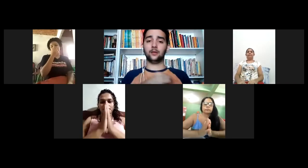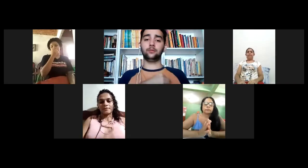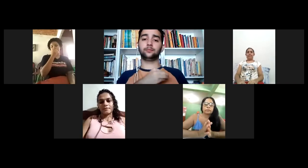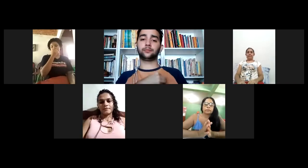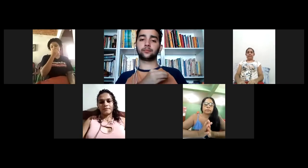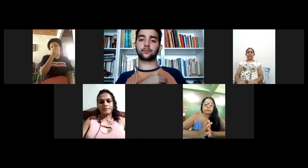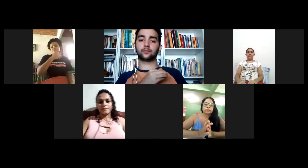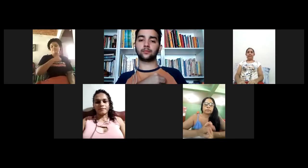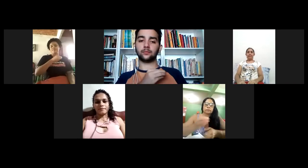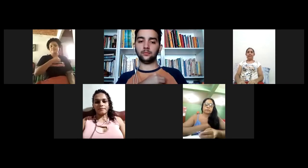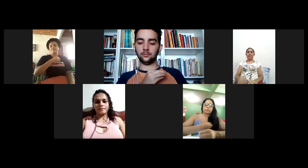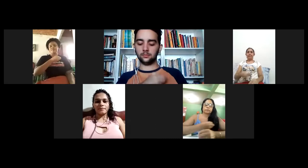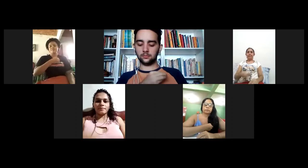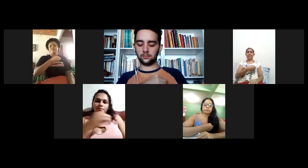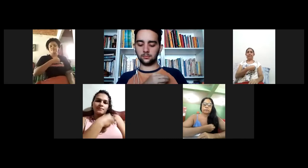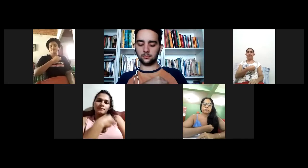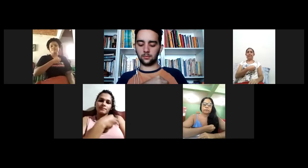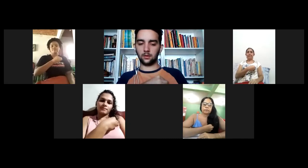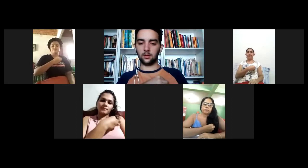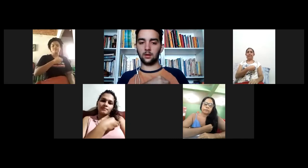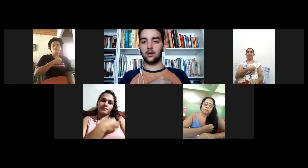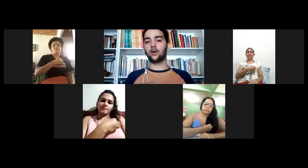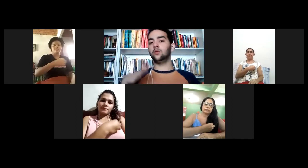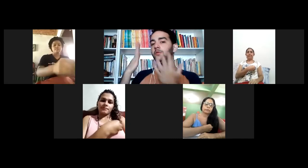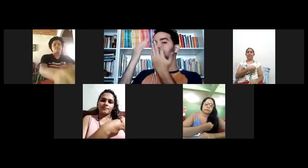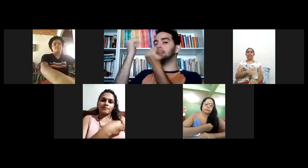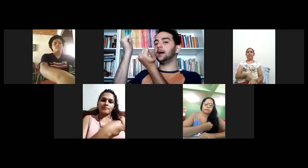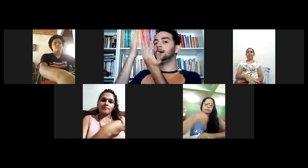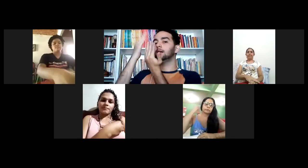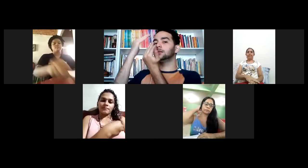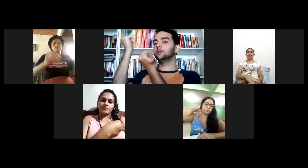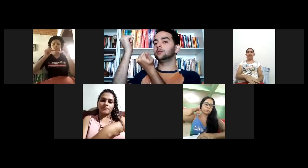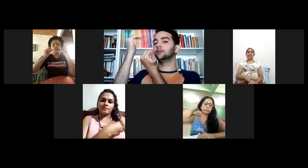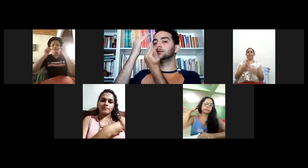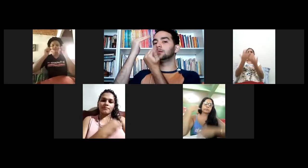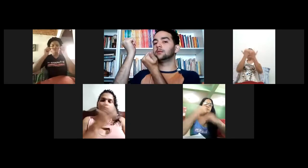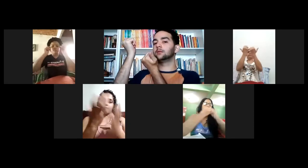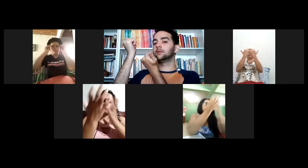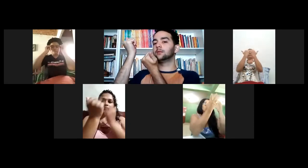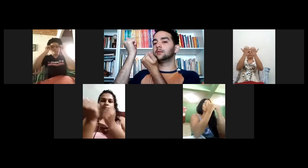Pecado, Confessar,